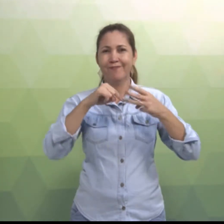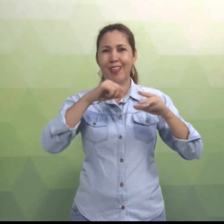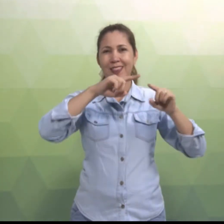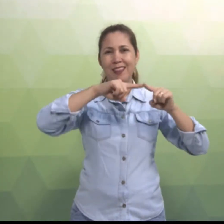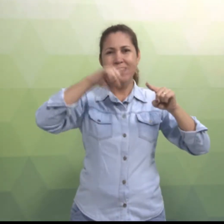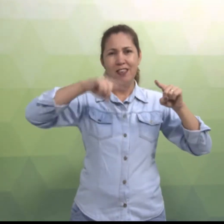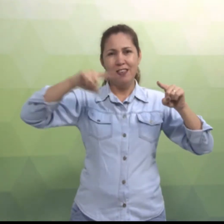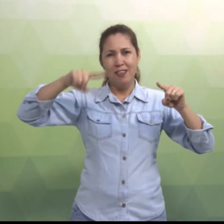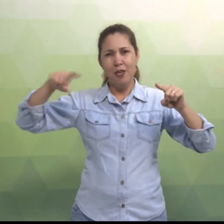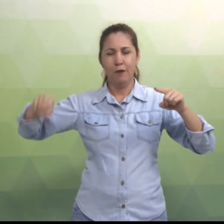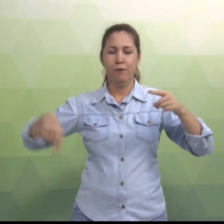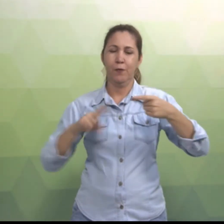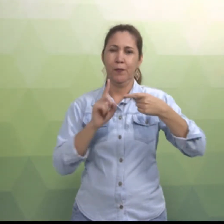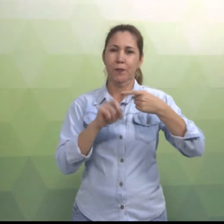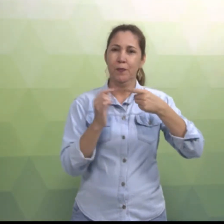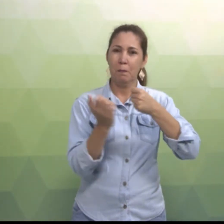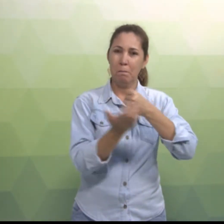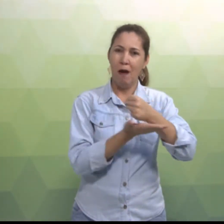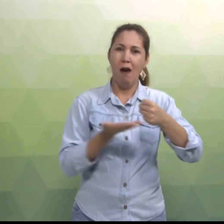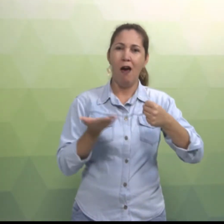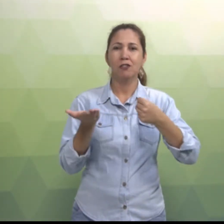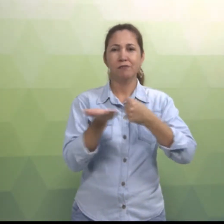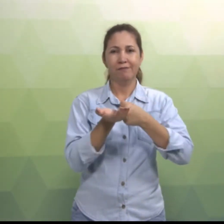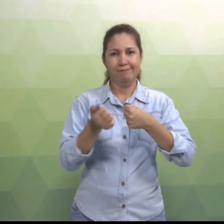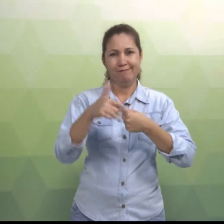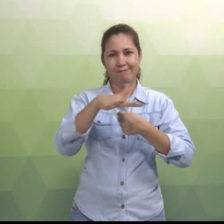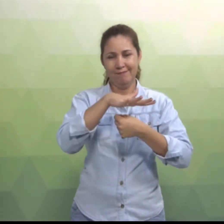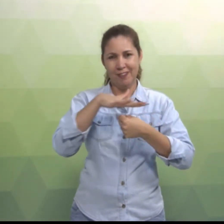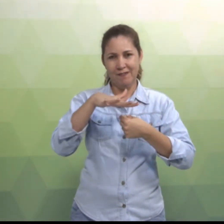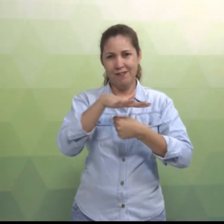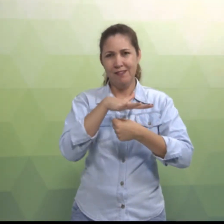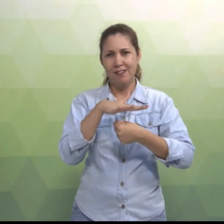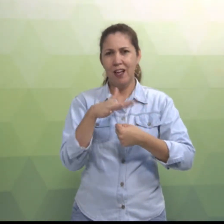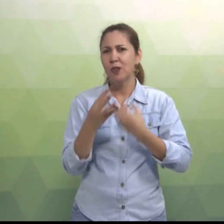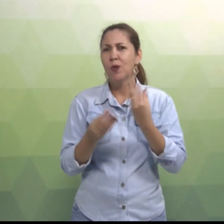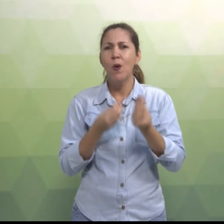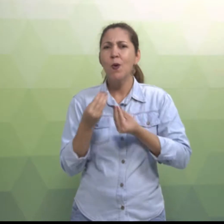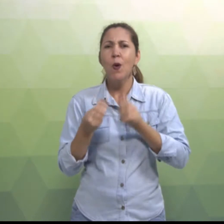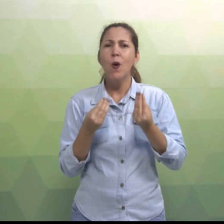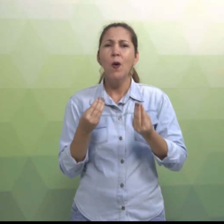para o ensino da Libras a partir de níveis básico, intermediário e avançado.